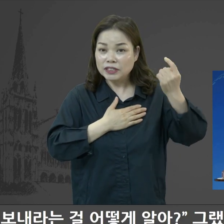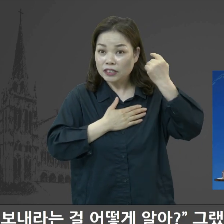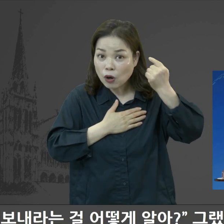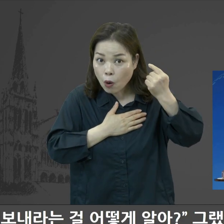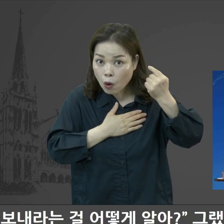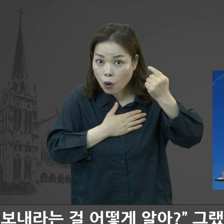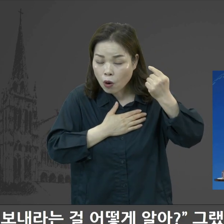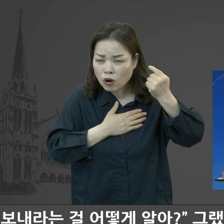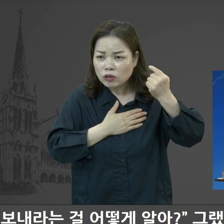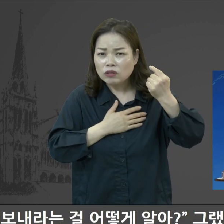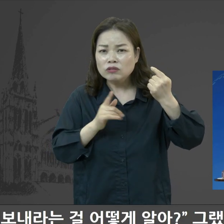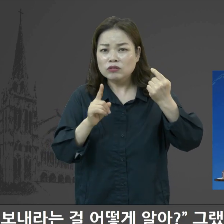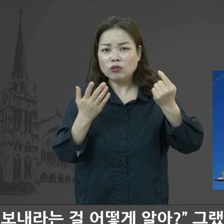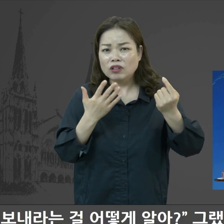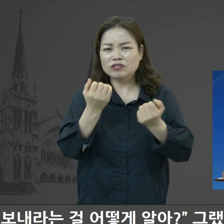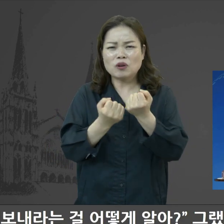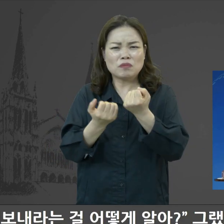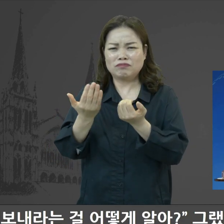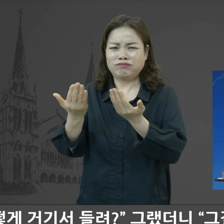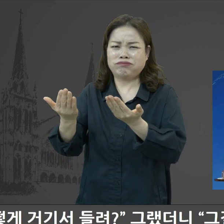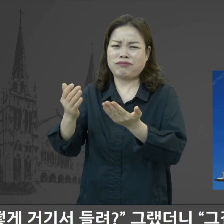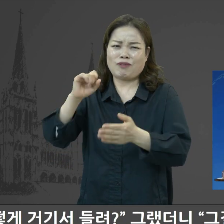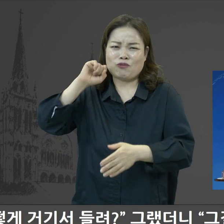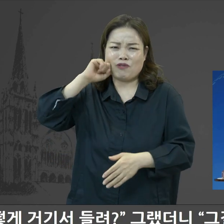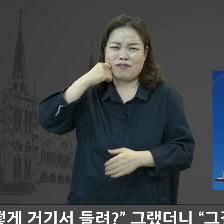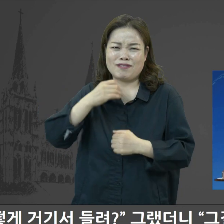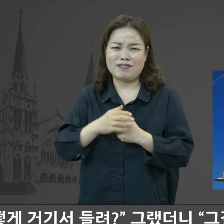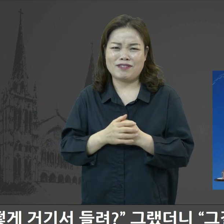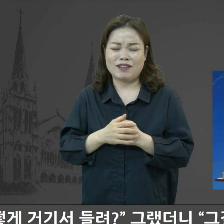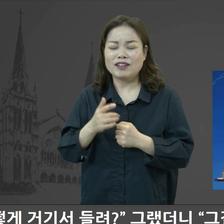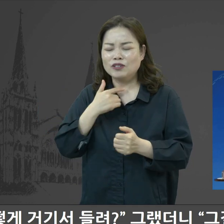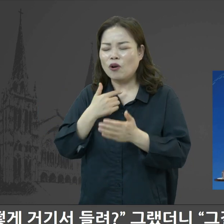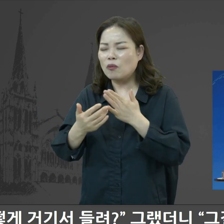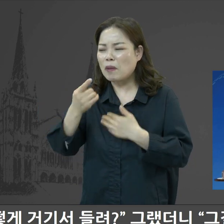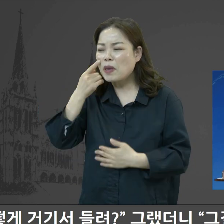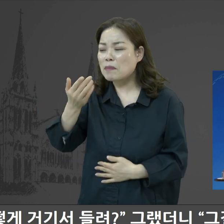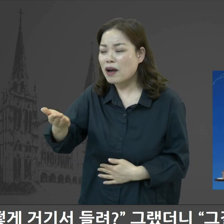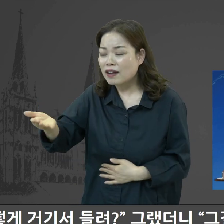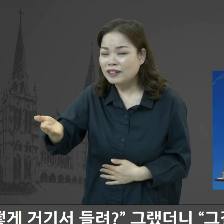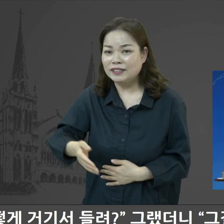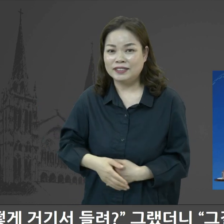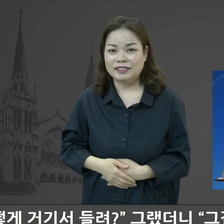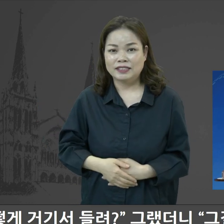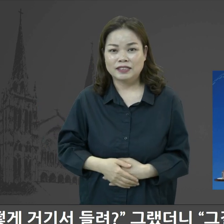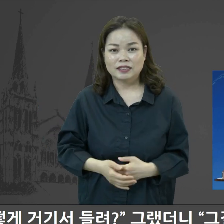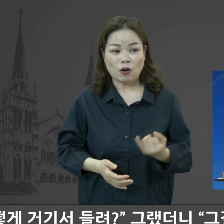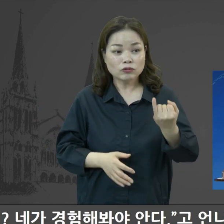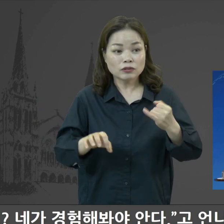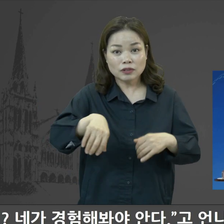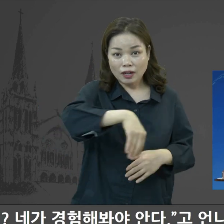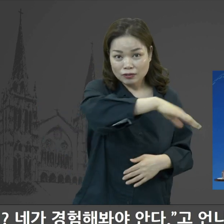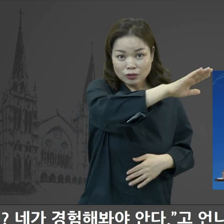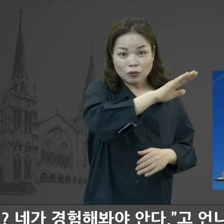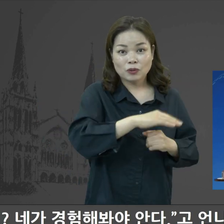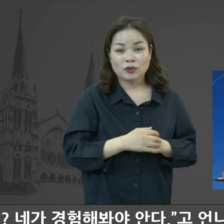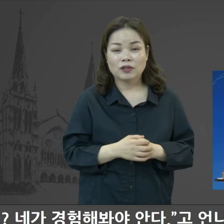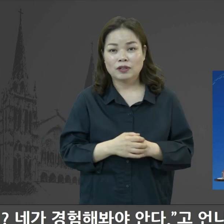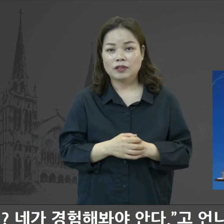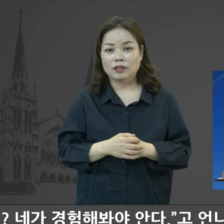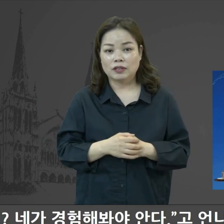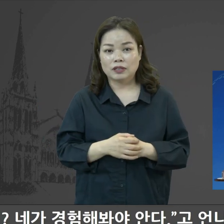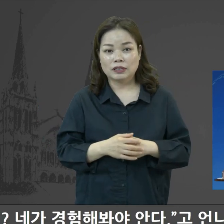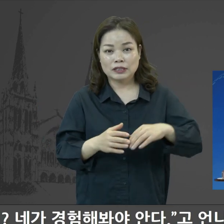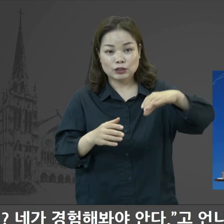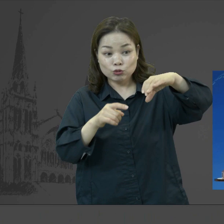들려? 그랬더니 그거를 어떻게 내가 너한테 설명을 하니, 네가 경험해봐야 안다. 언니가 그러면서 그냥 가는 거예요. 제가